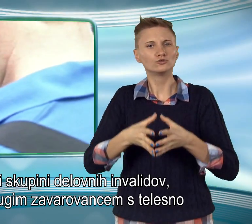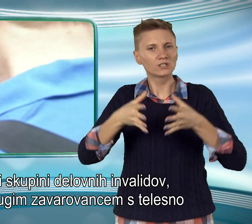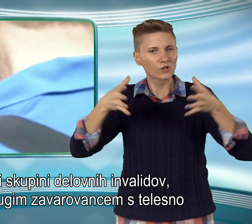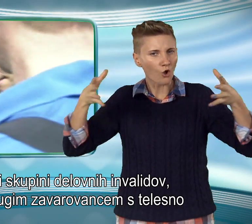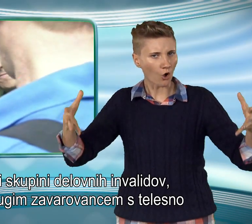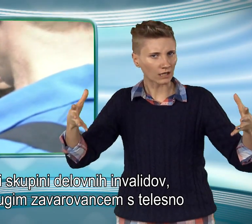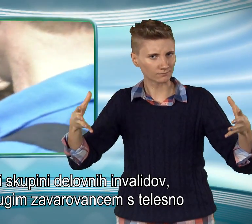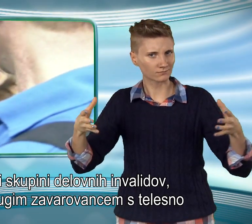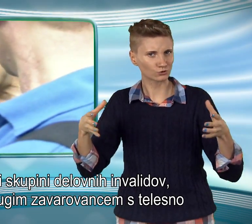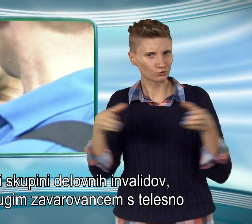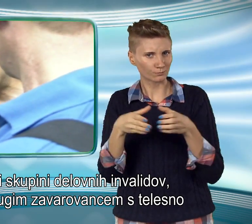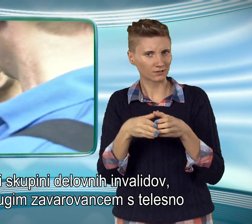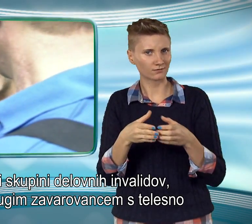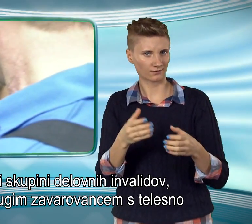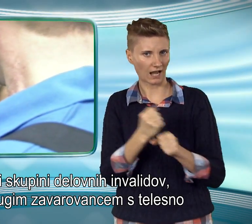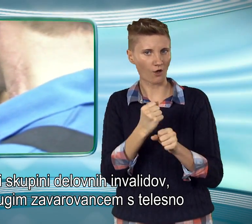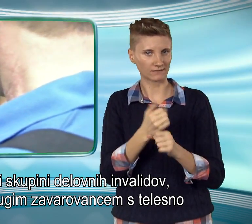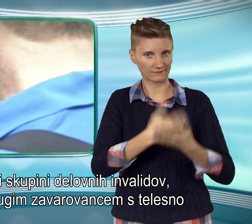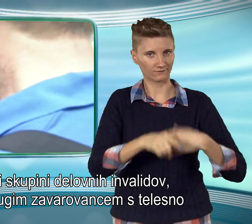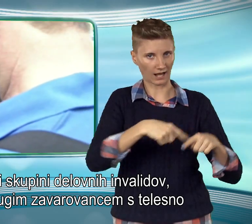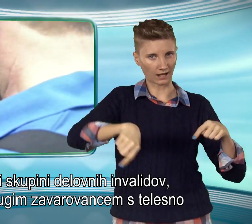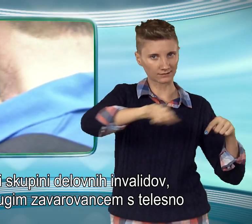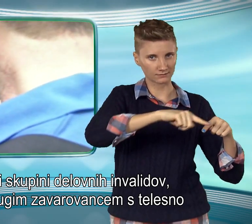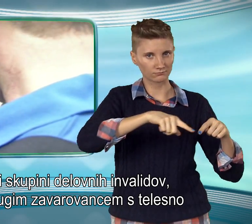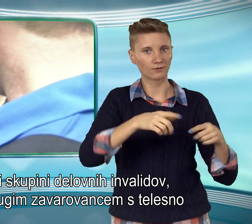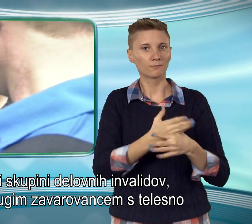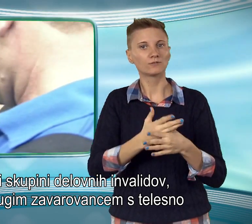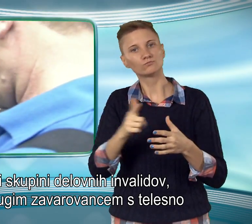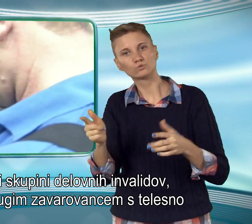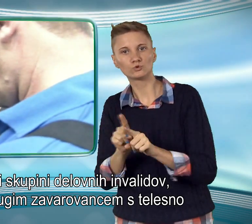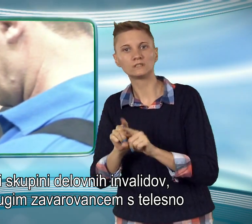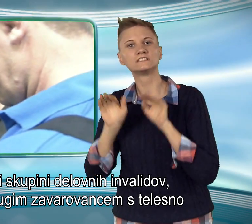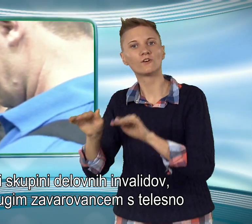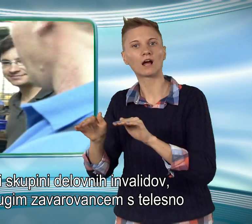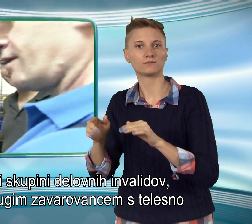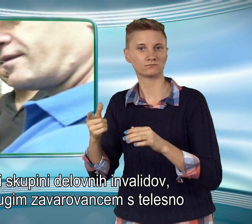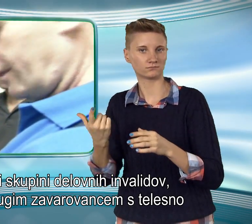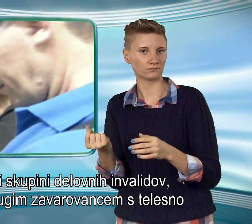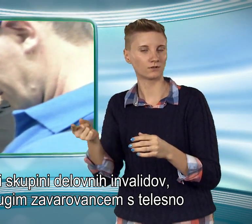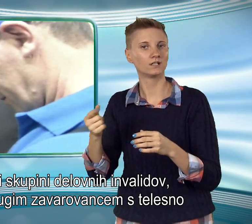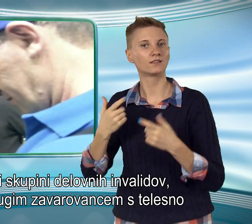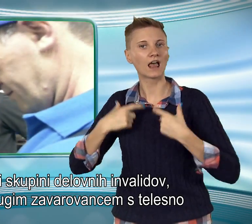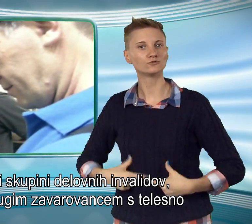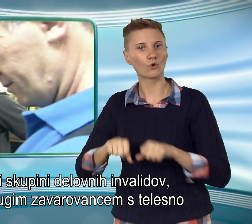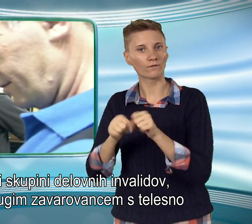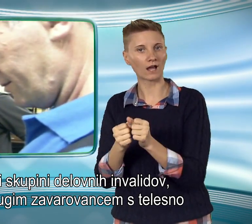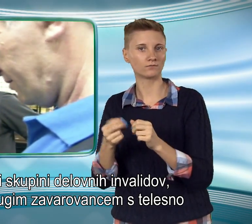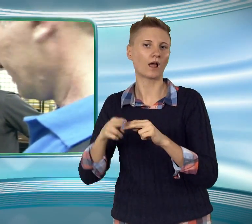Široki skupini delovnih invalidov, med drugim zavarovancem s telesno okvaro najmanj 70%, slepim in